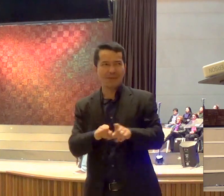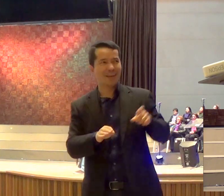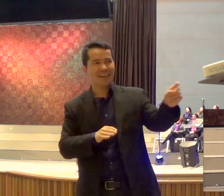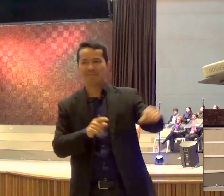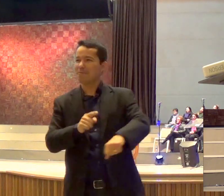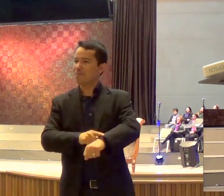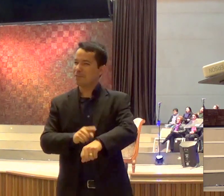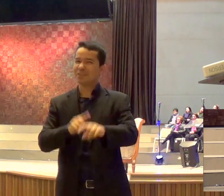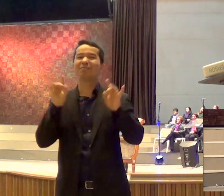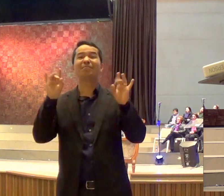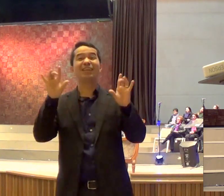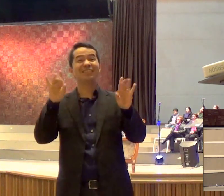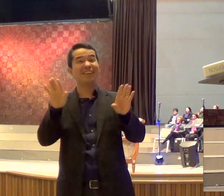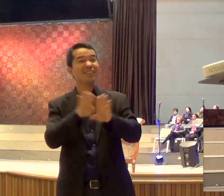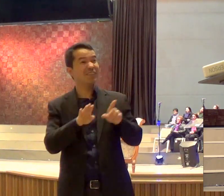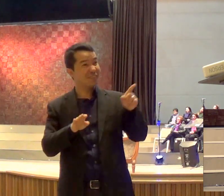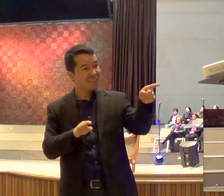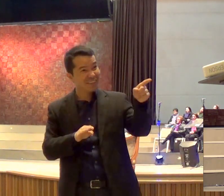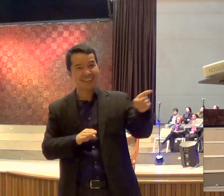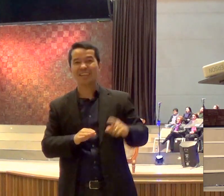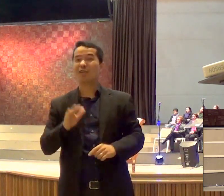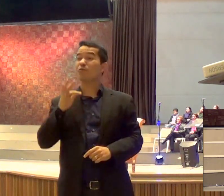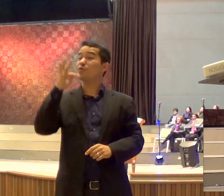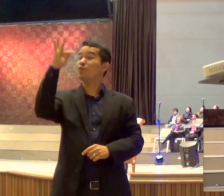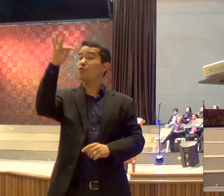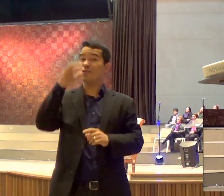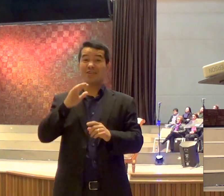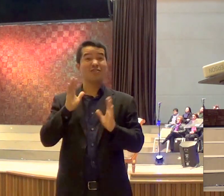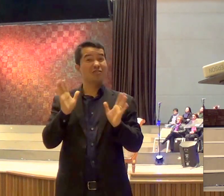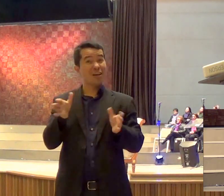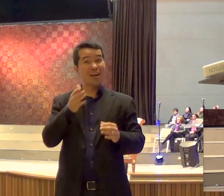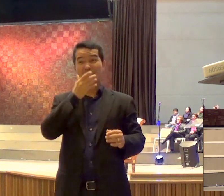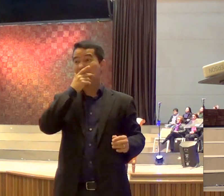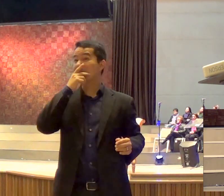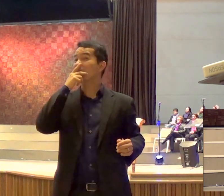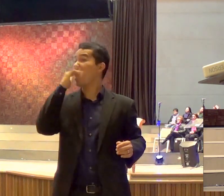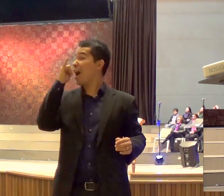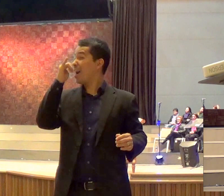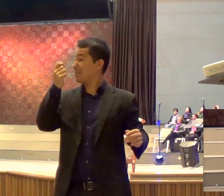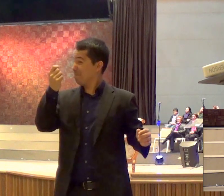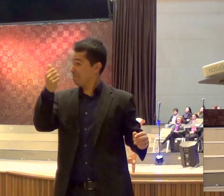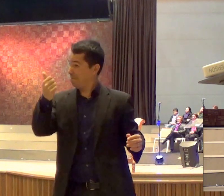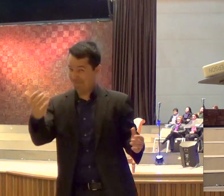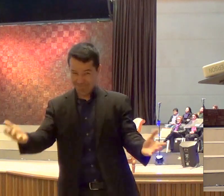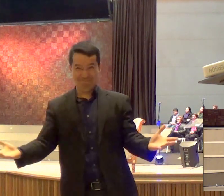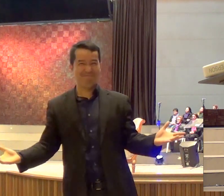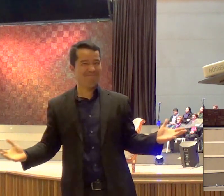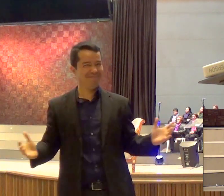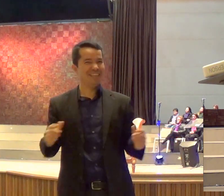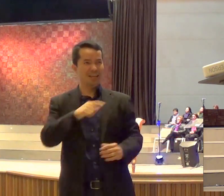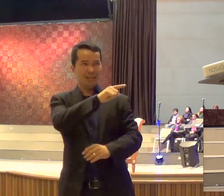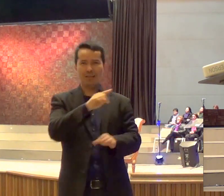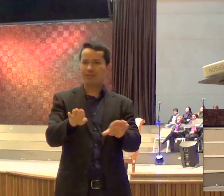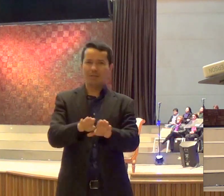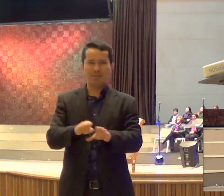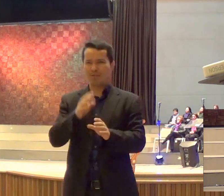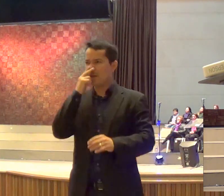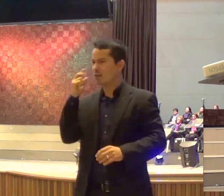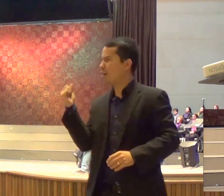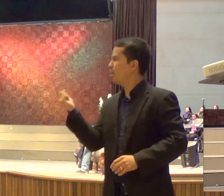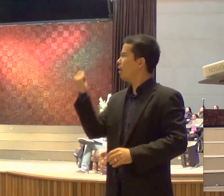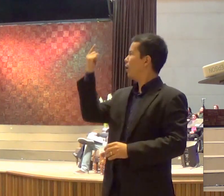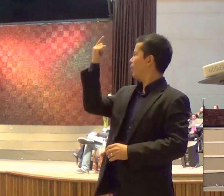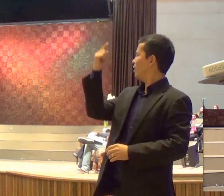muito especial vai ser papai dentro em breve né Ele tá assim um tanto quanto maior